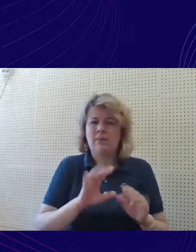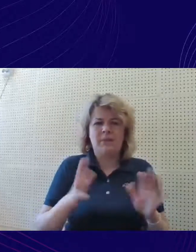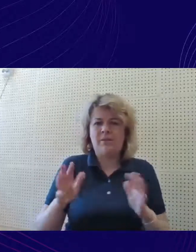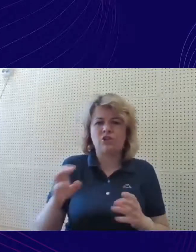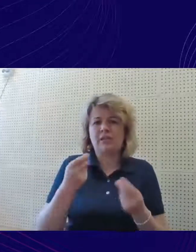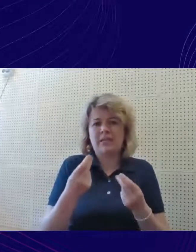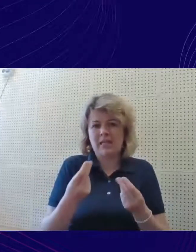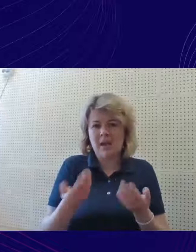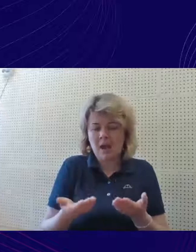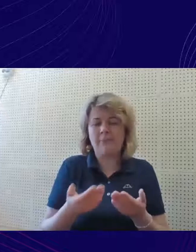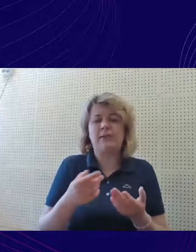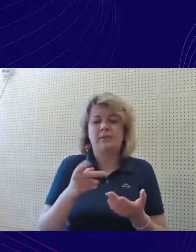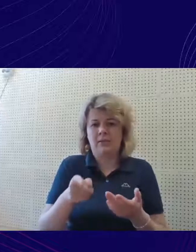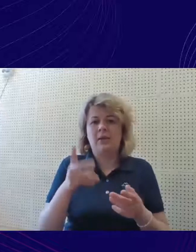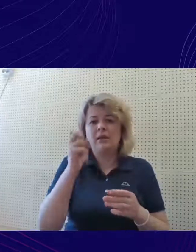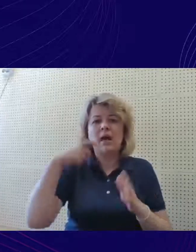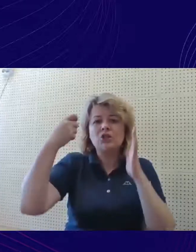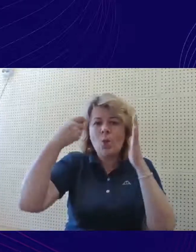утихали конфликты, а